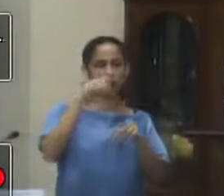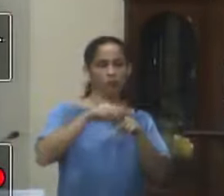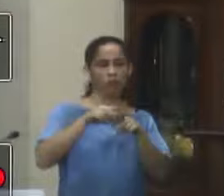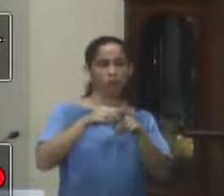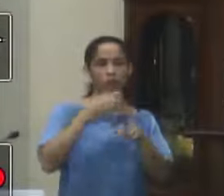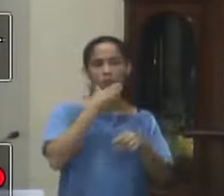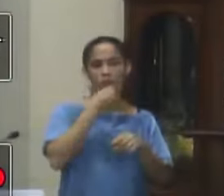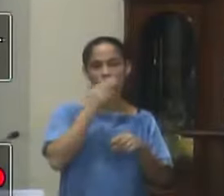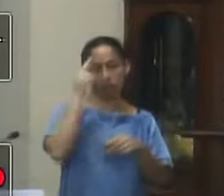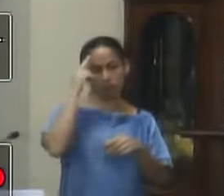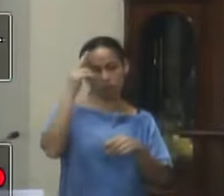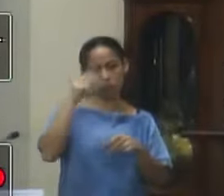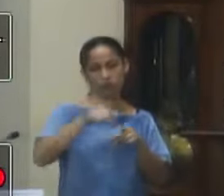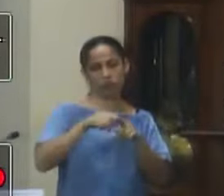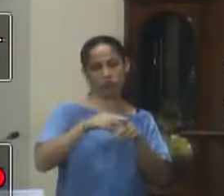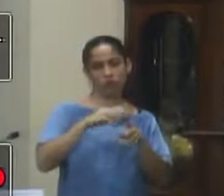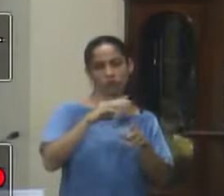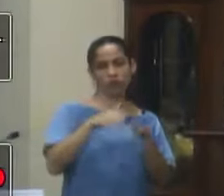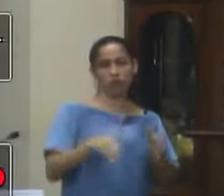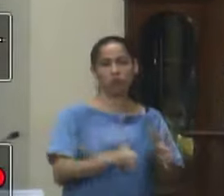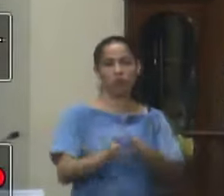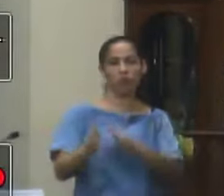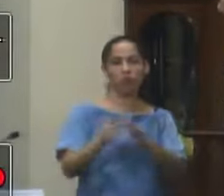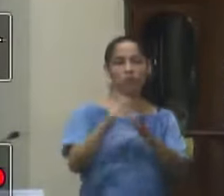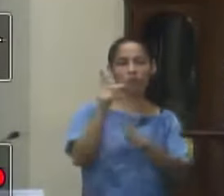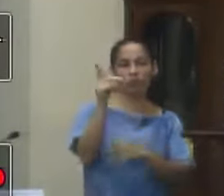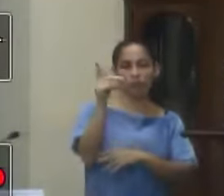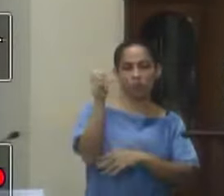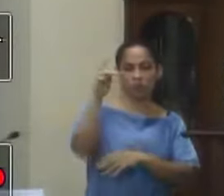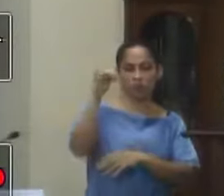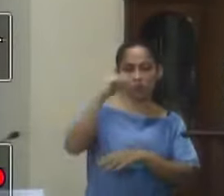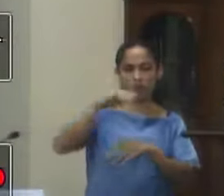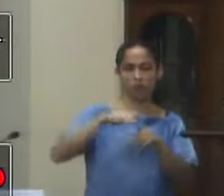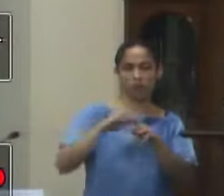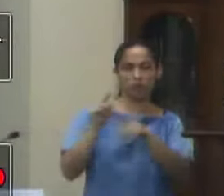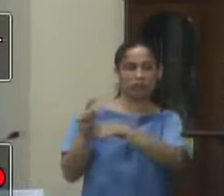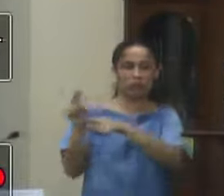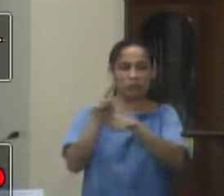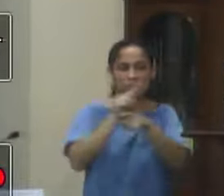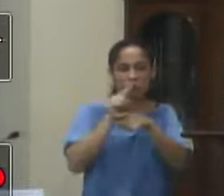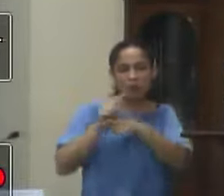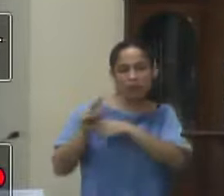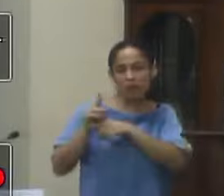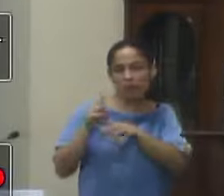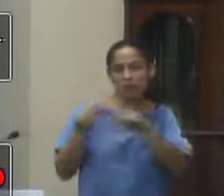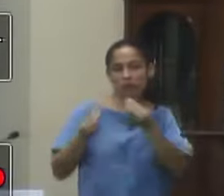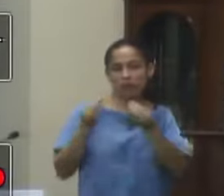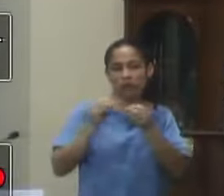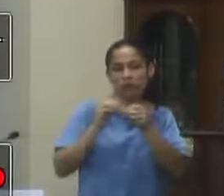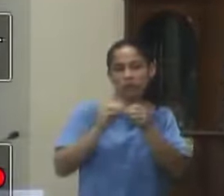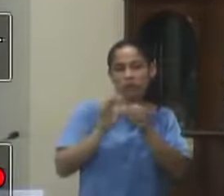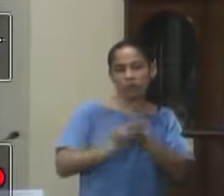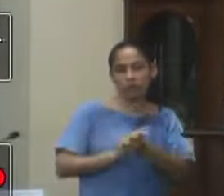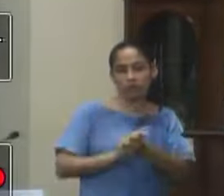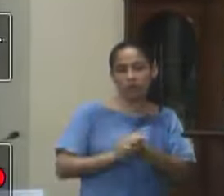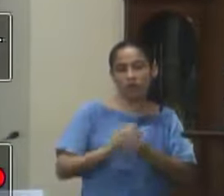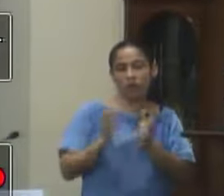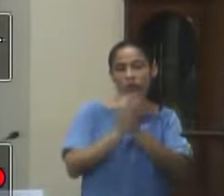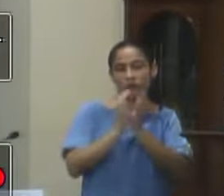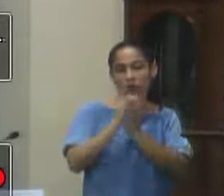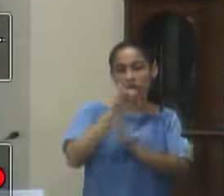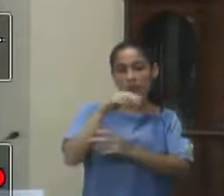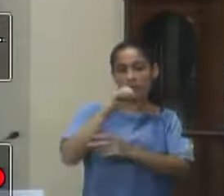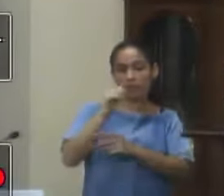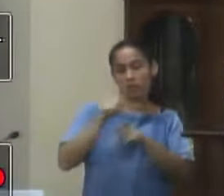que é o Refúgio da Vida Silvestre do Rio Paraíba, que é quem realmente precisa fiscalizar lá. De pronto, a equipe do INEA já me